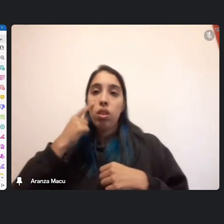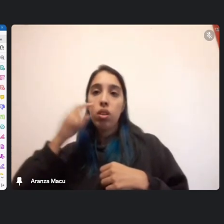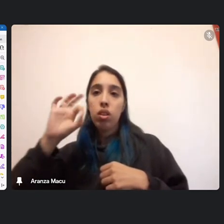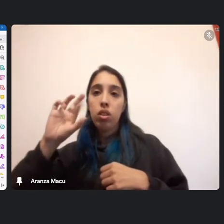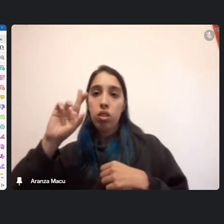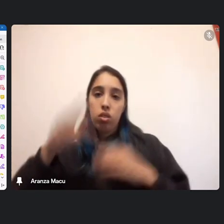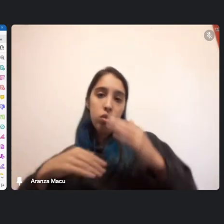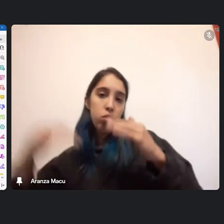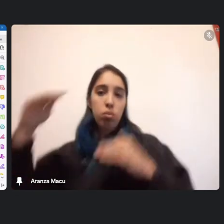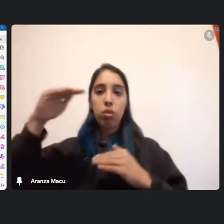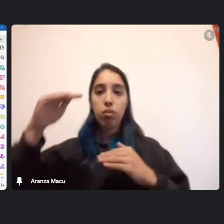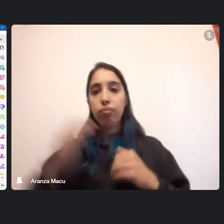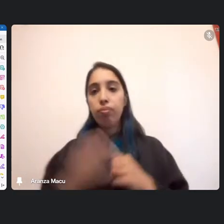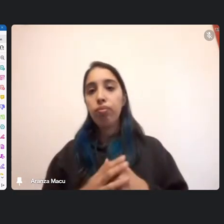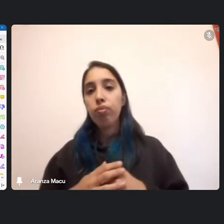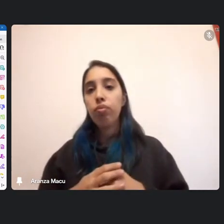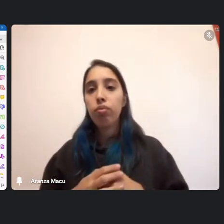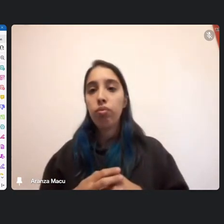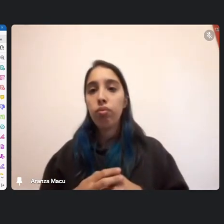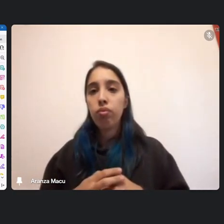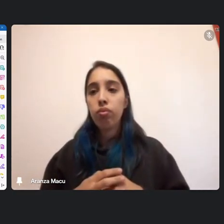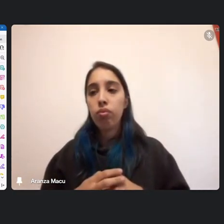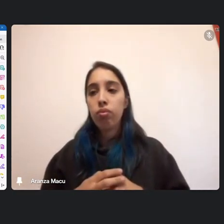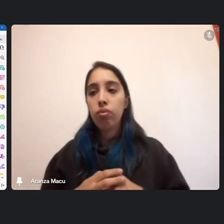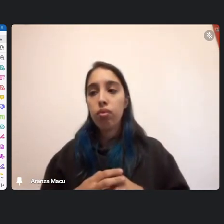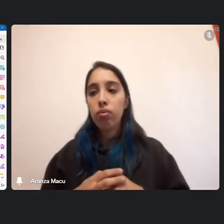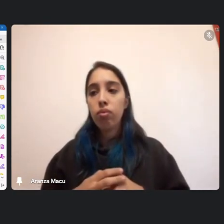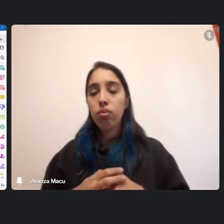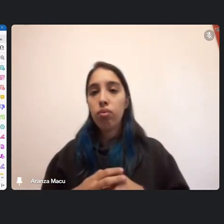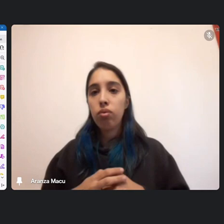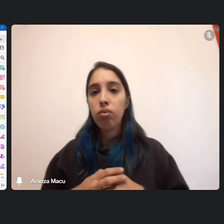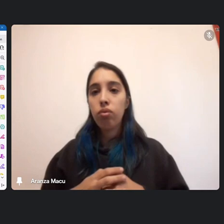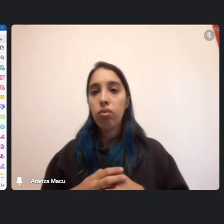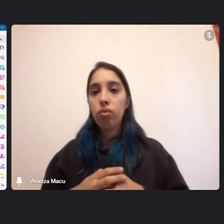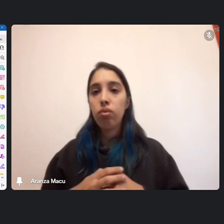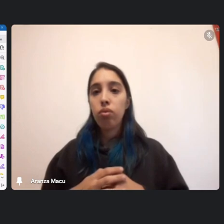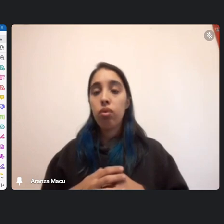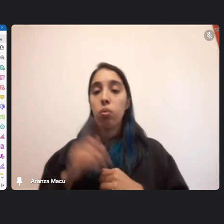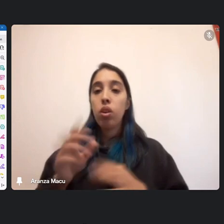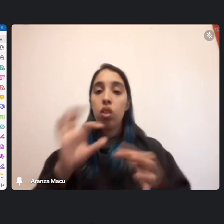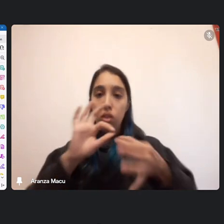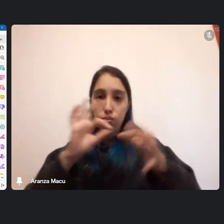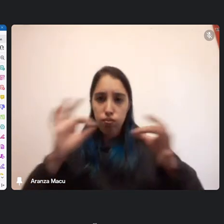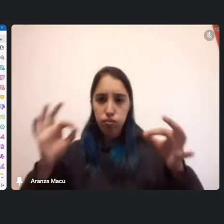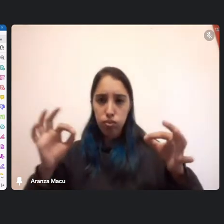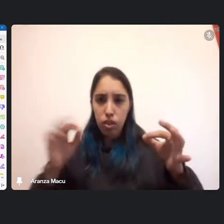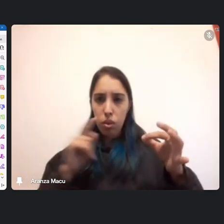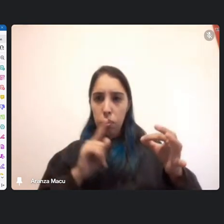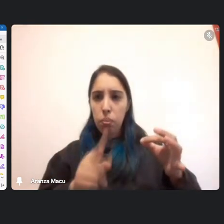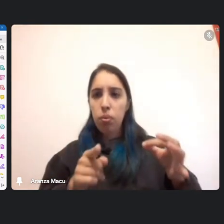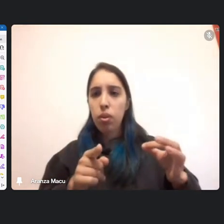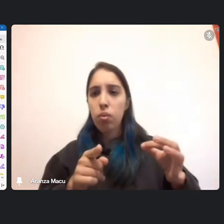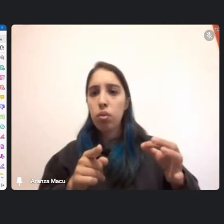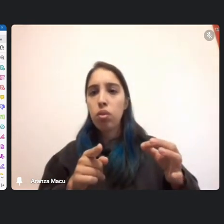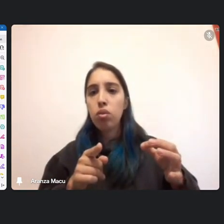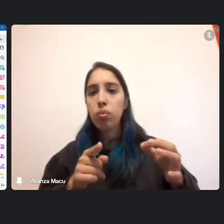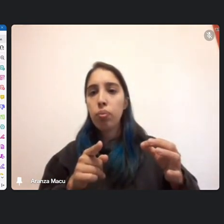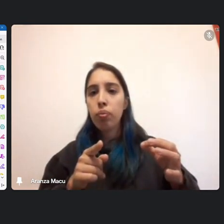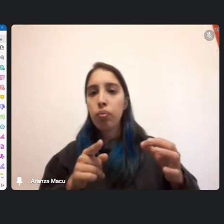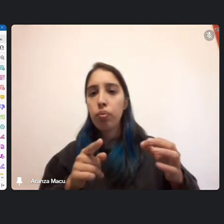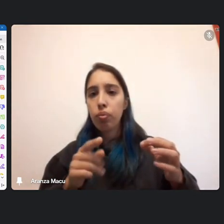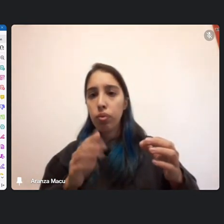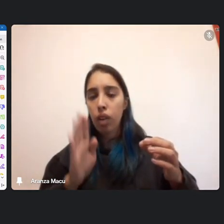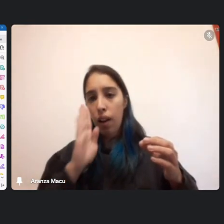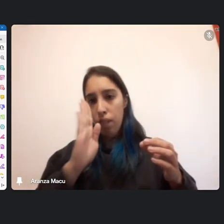¿Vieron que acá tenemos, puede conducir a, y acá sigue, o sea, el, cuando se